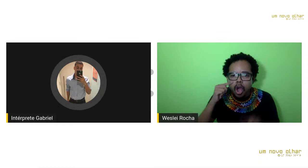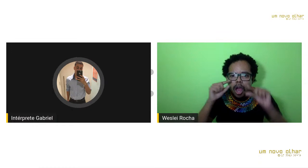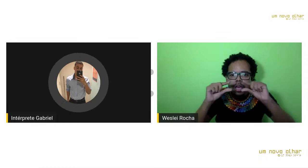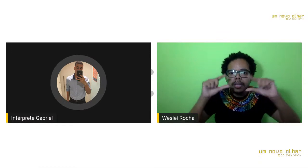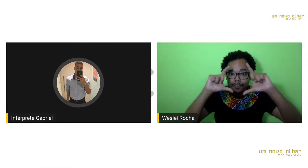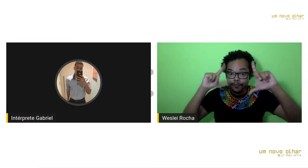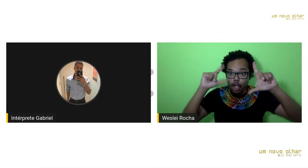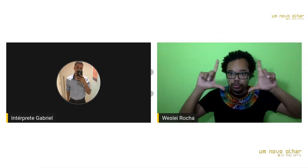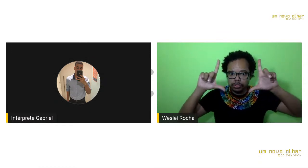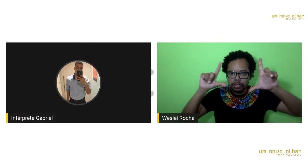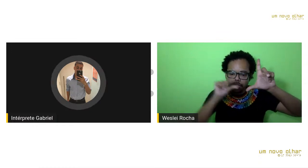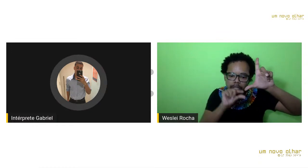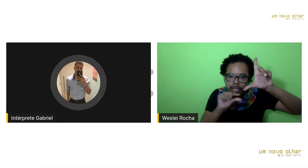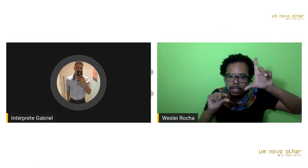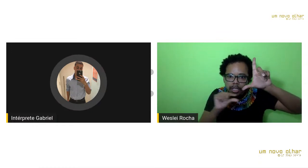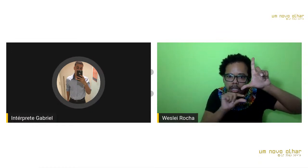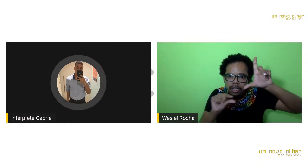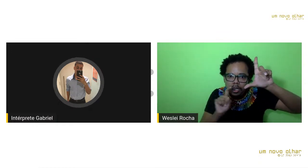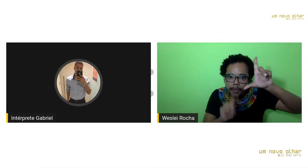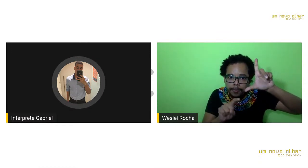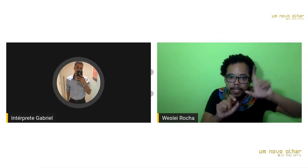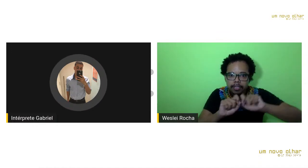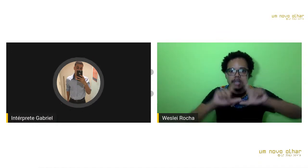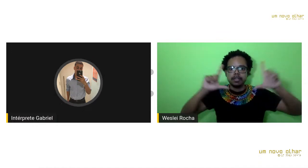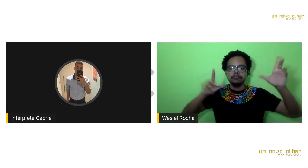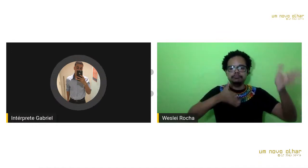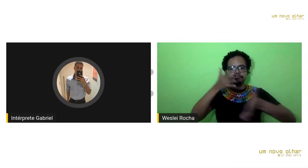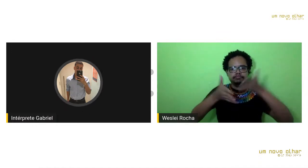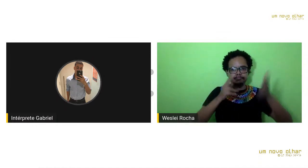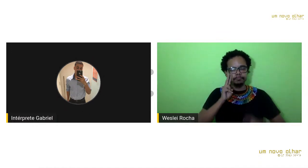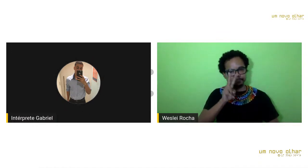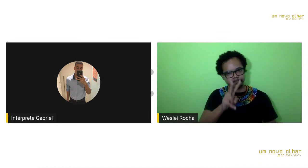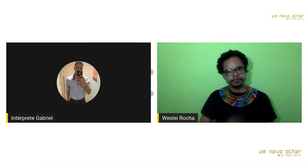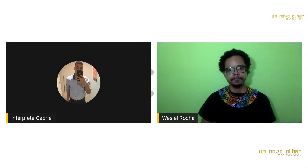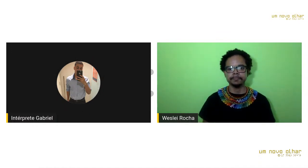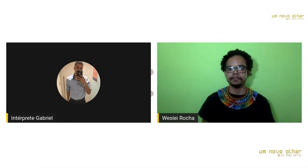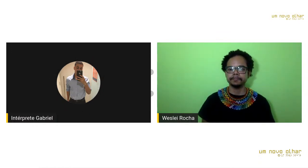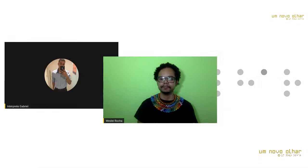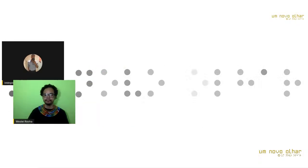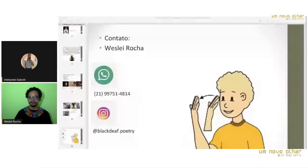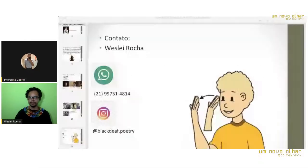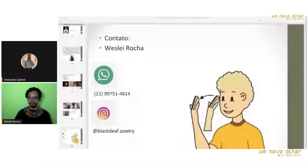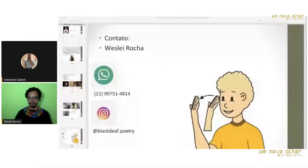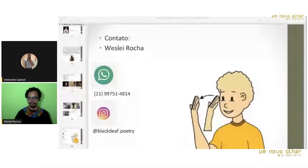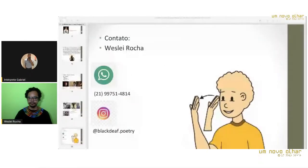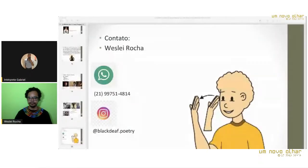a minha Priscila você pode aumentar é colocar no slide